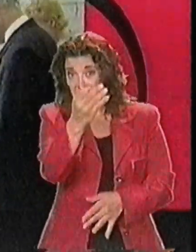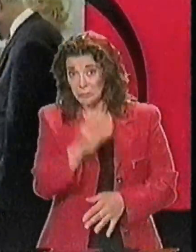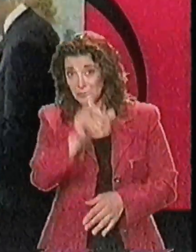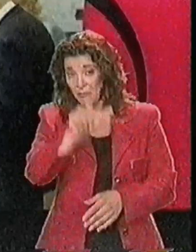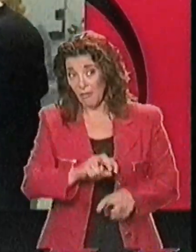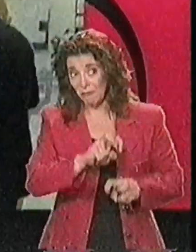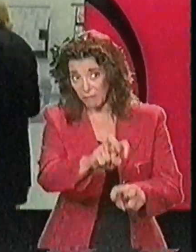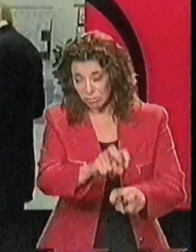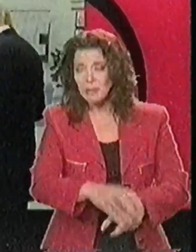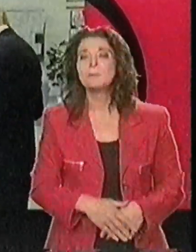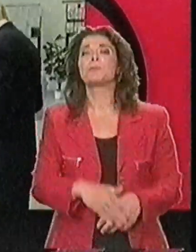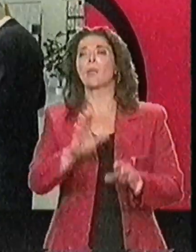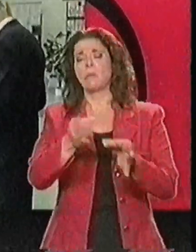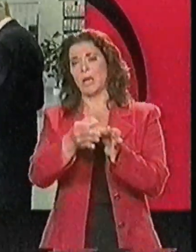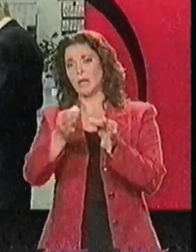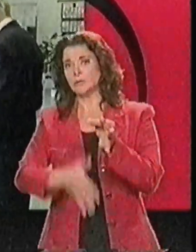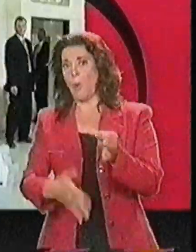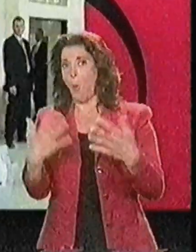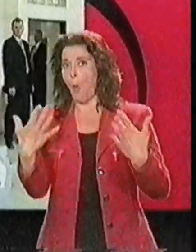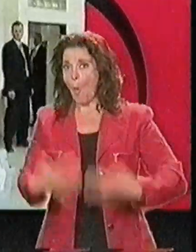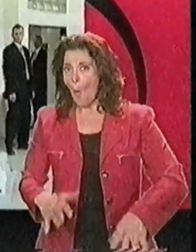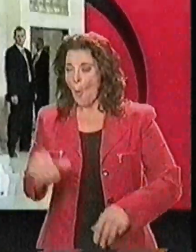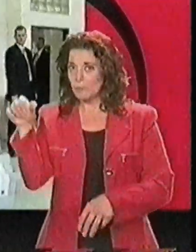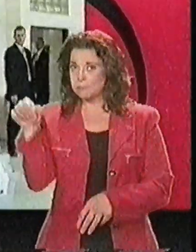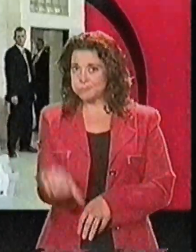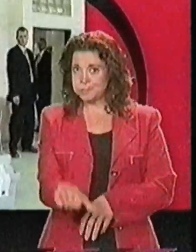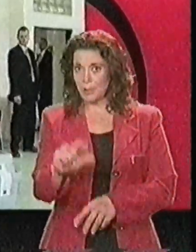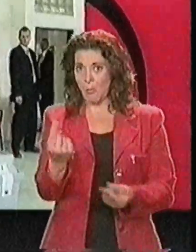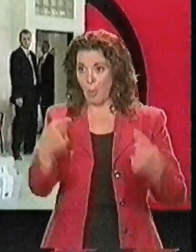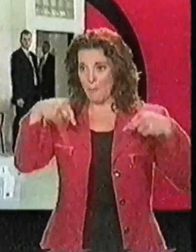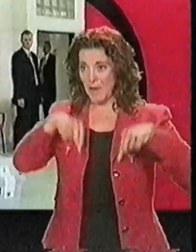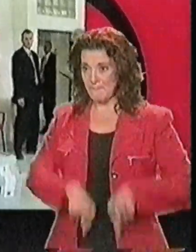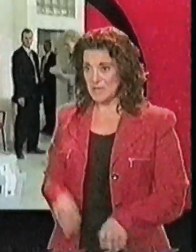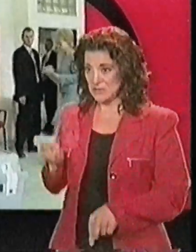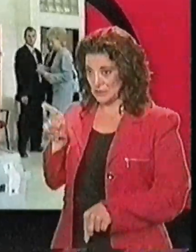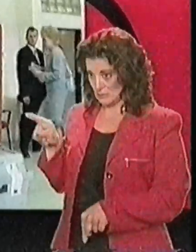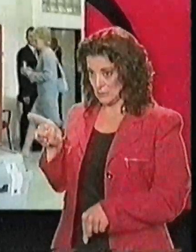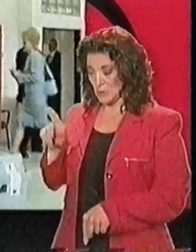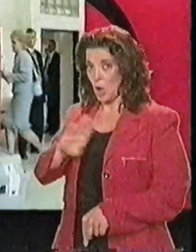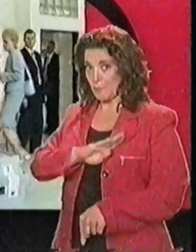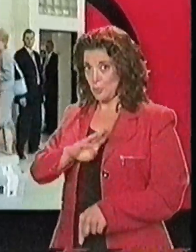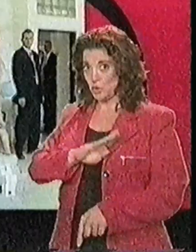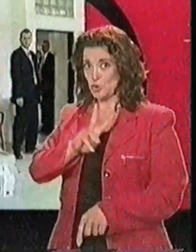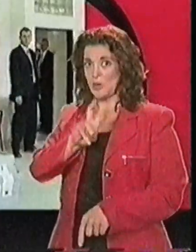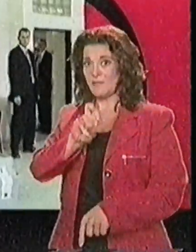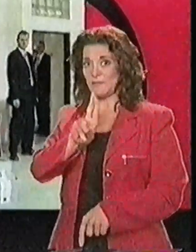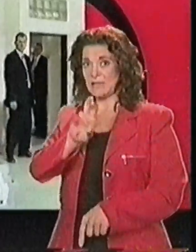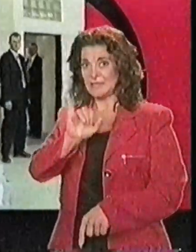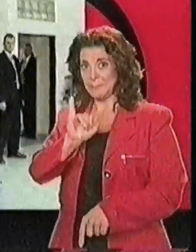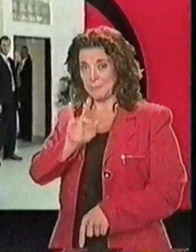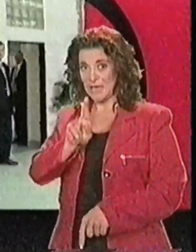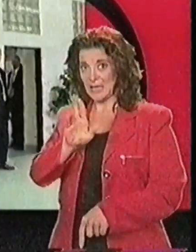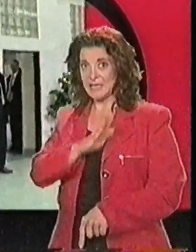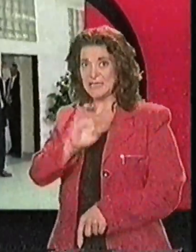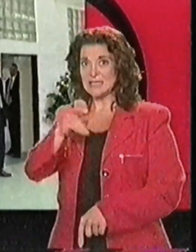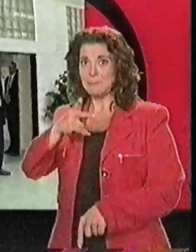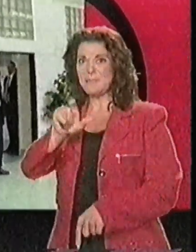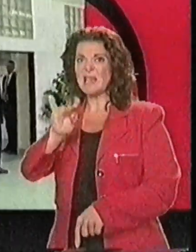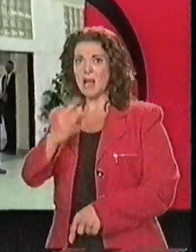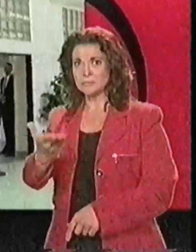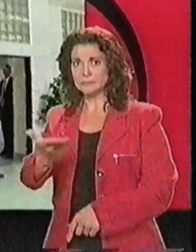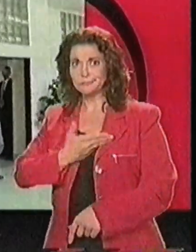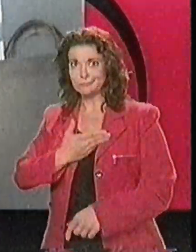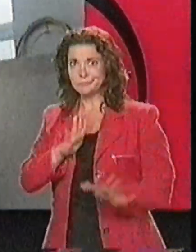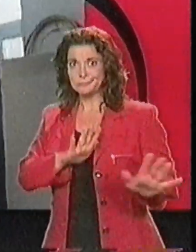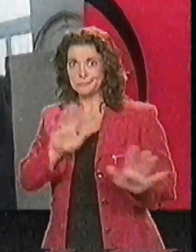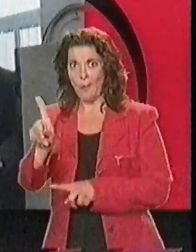la sortie des urnes, c'est une défaite cuisante pour le Premier ministre, le social-démocrate Vladimir Spidla, qui ne récolte que 11% des